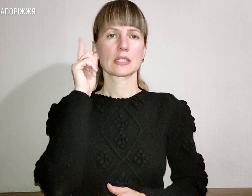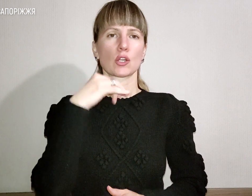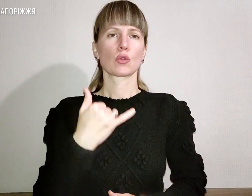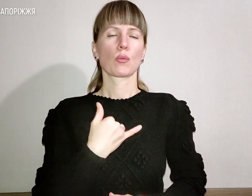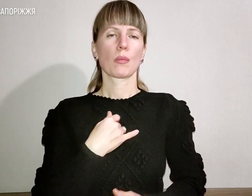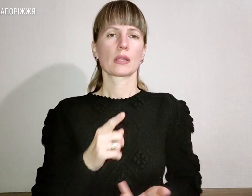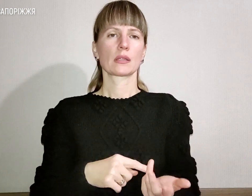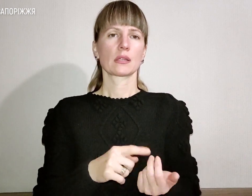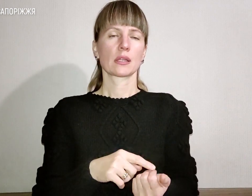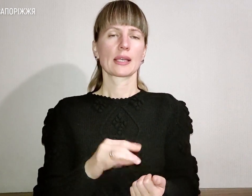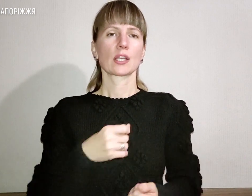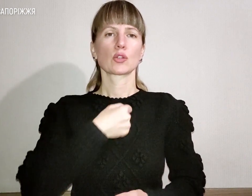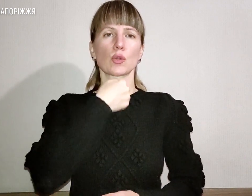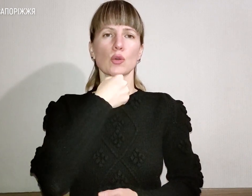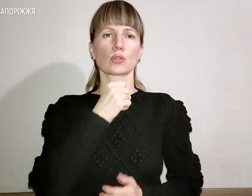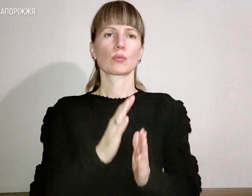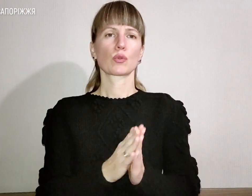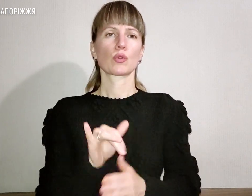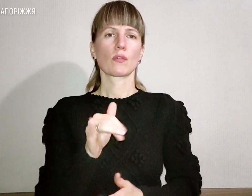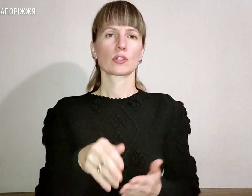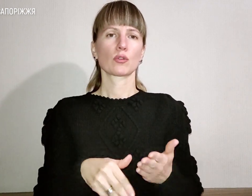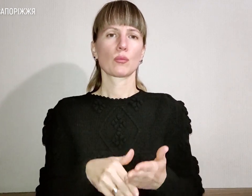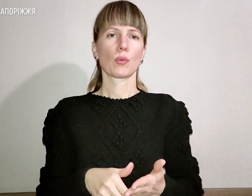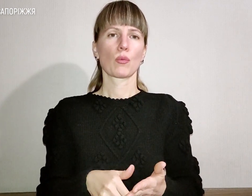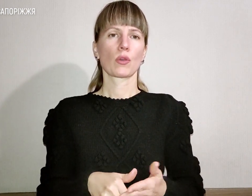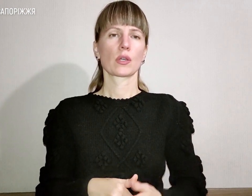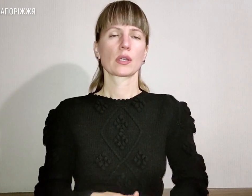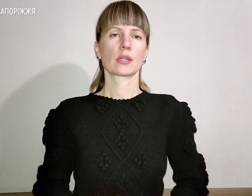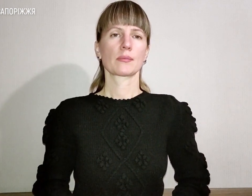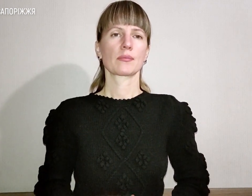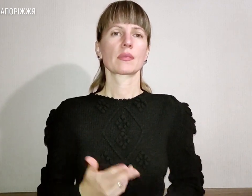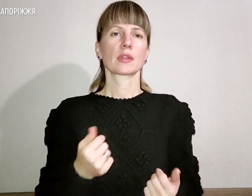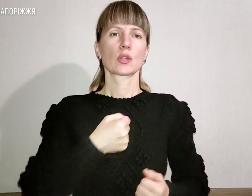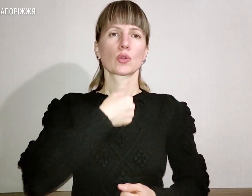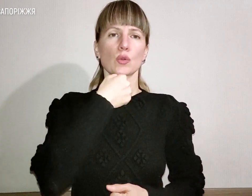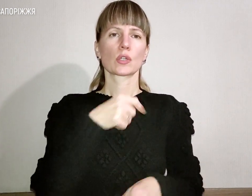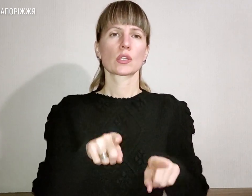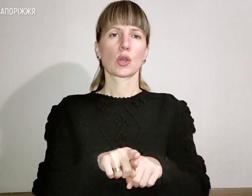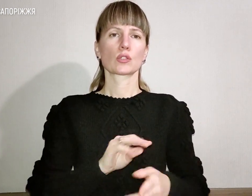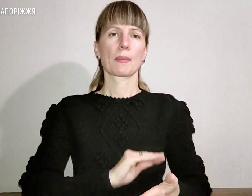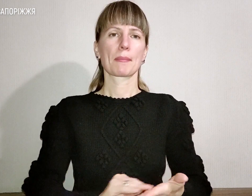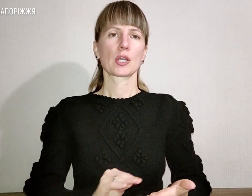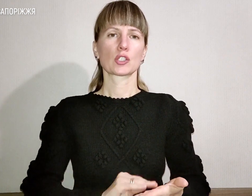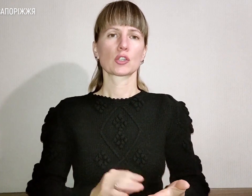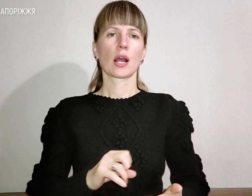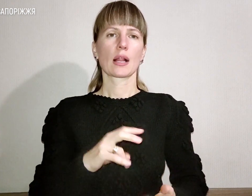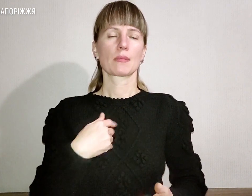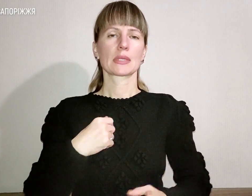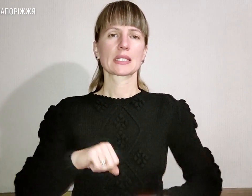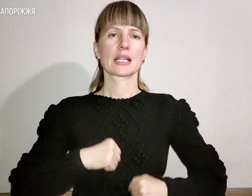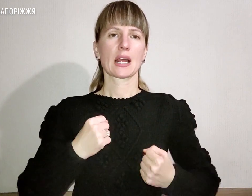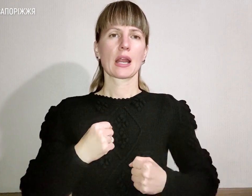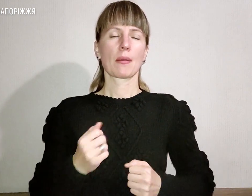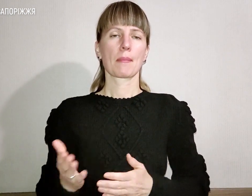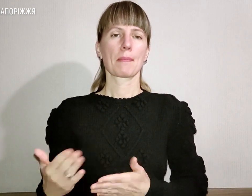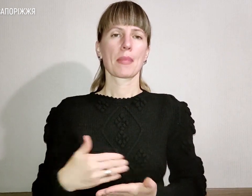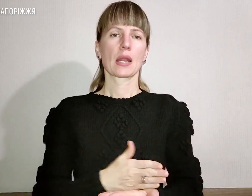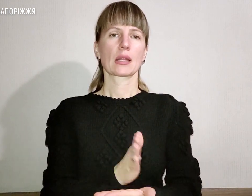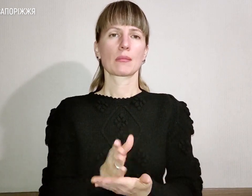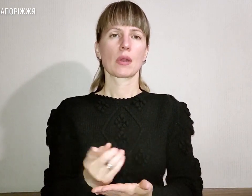то, чи і дорослі просять у вас допомоги. Так, дорослі також пишуть, але ми стараємося перенаправляти один одного. У нас